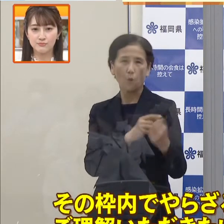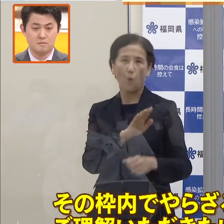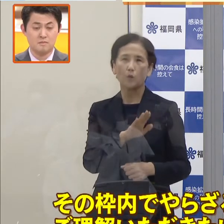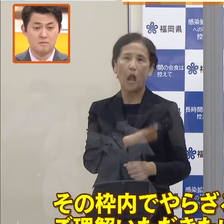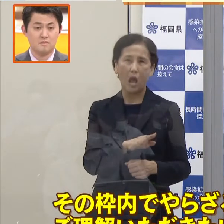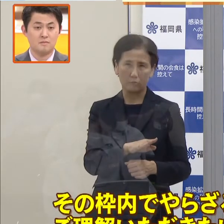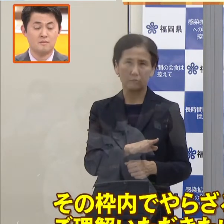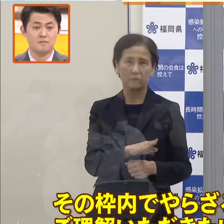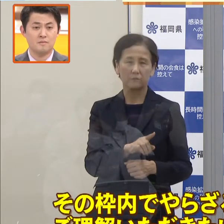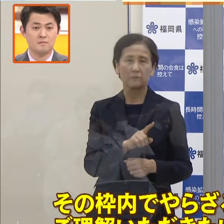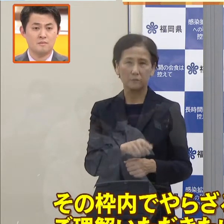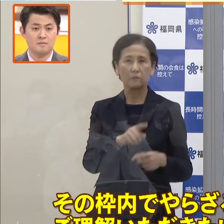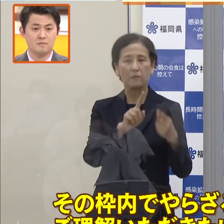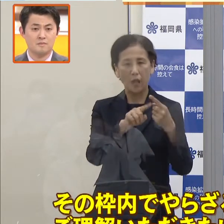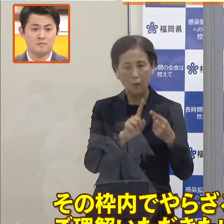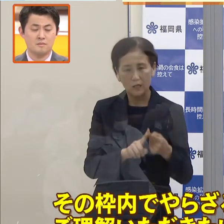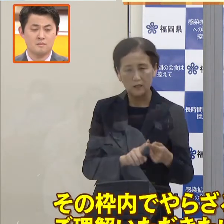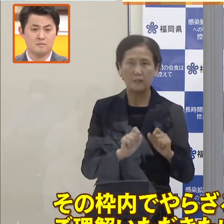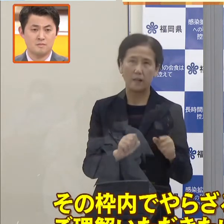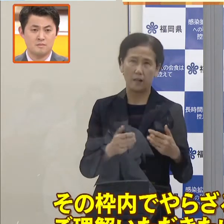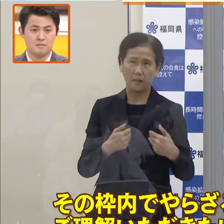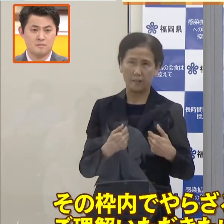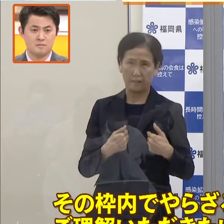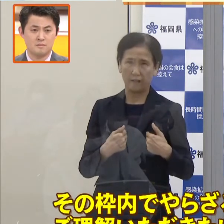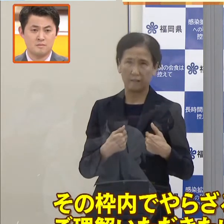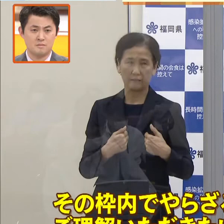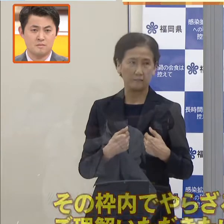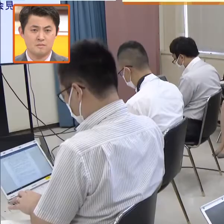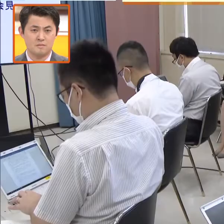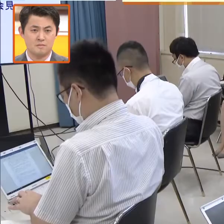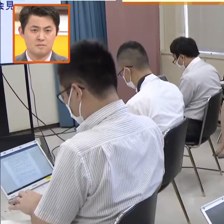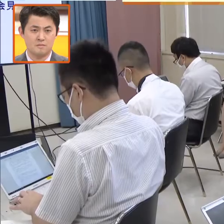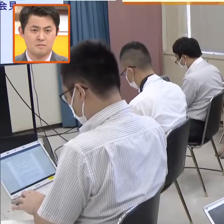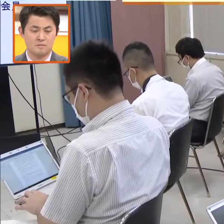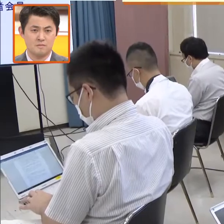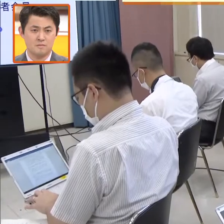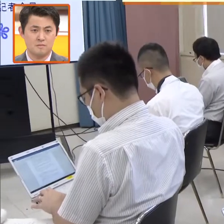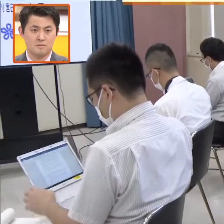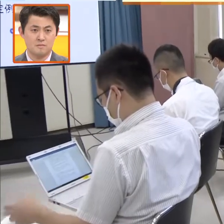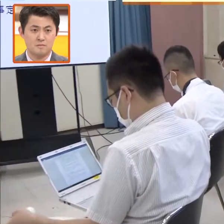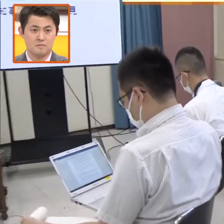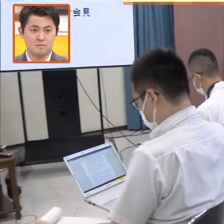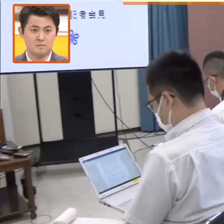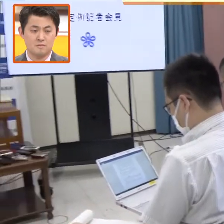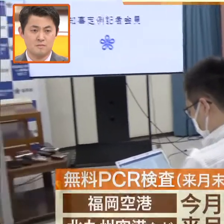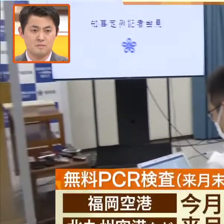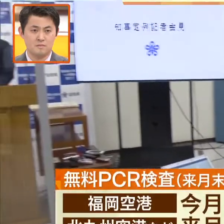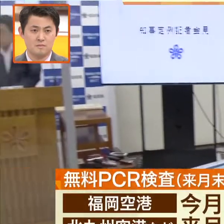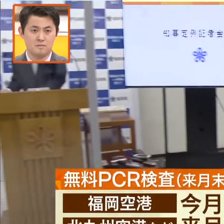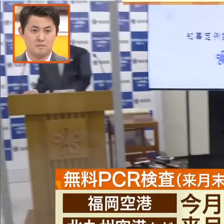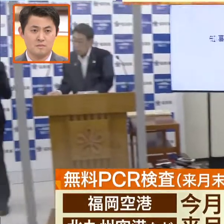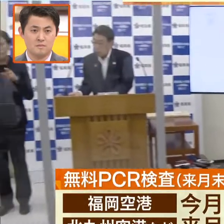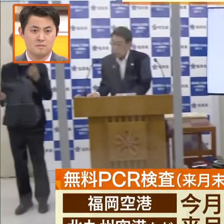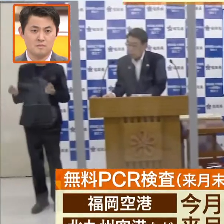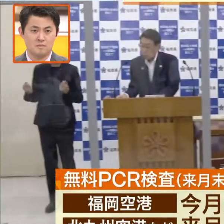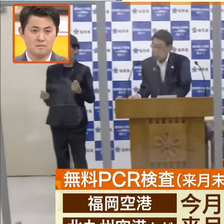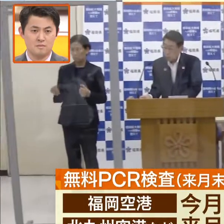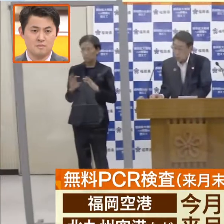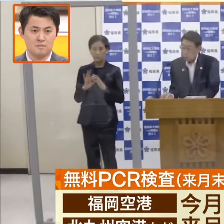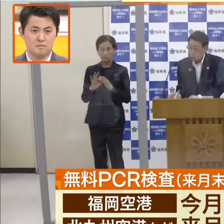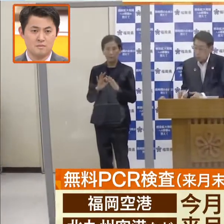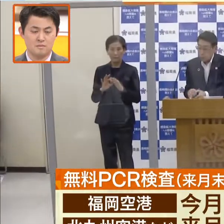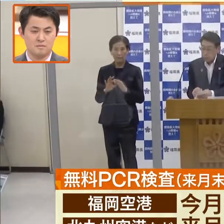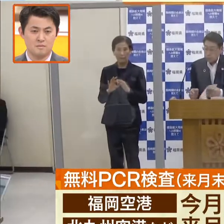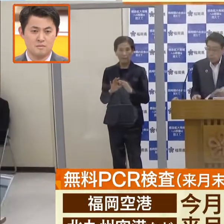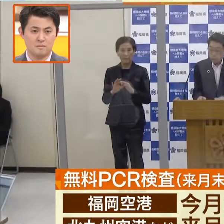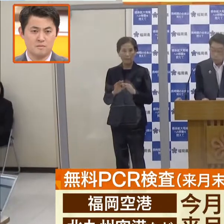でやらざるを得ないということについてはご理解をいただきたいというふうに思っております。 28日から福岡空港を皮切りに順次